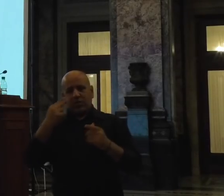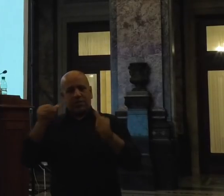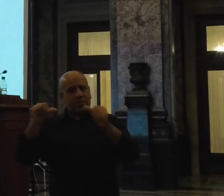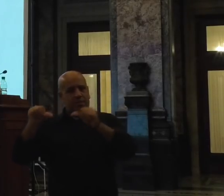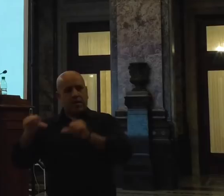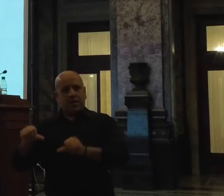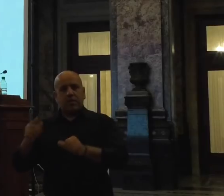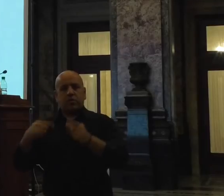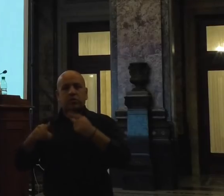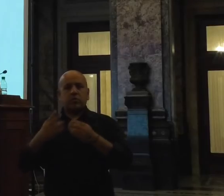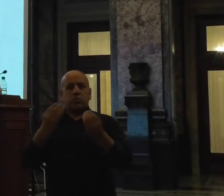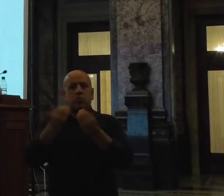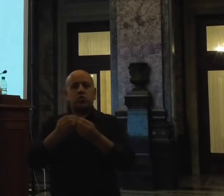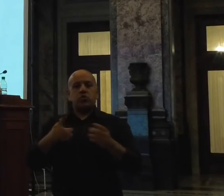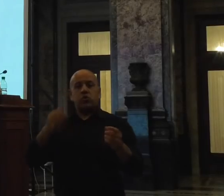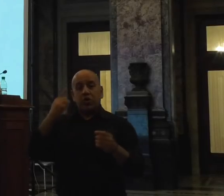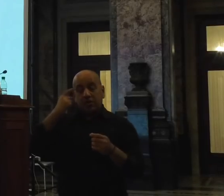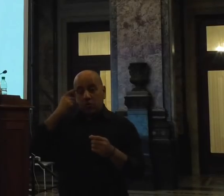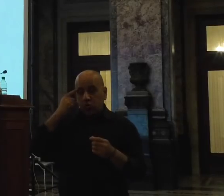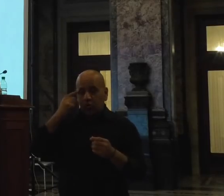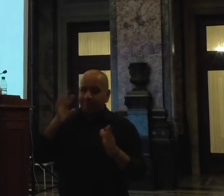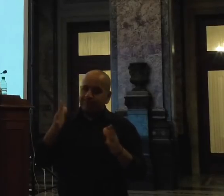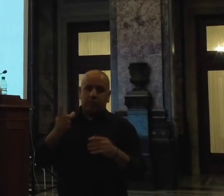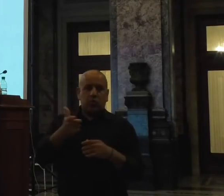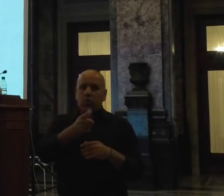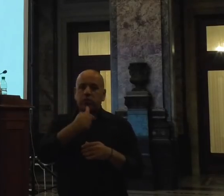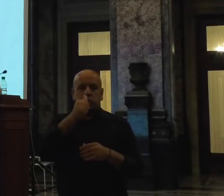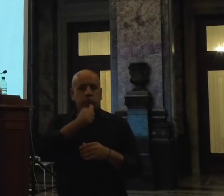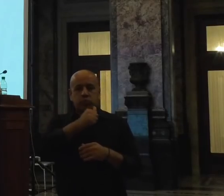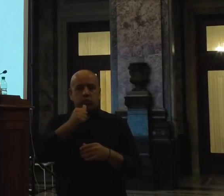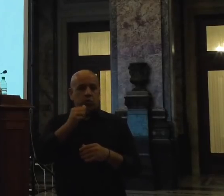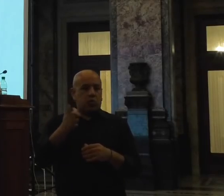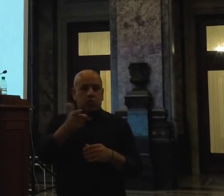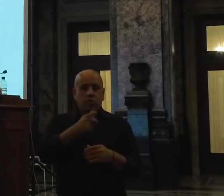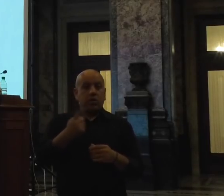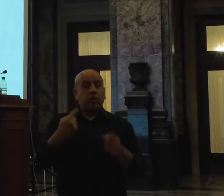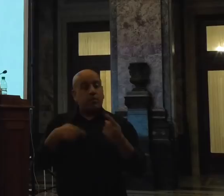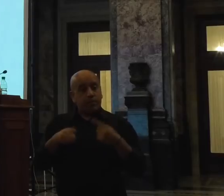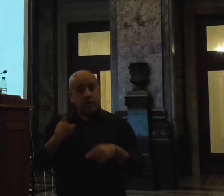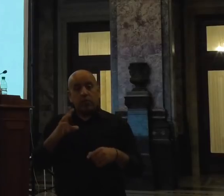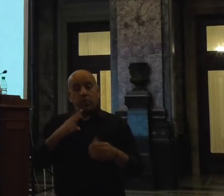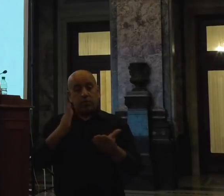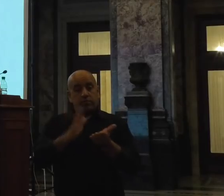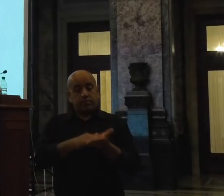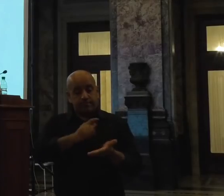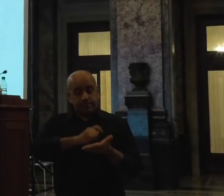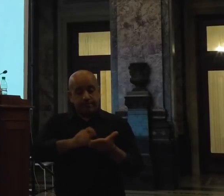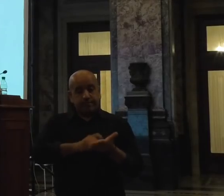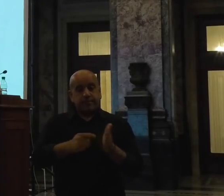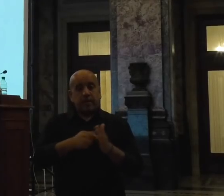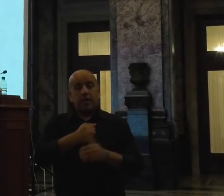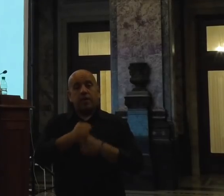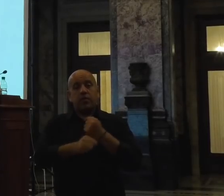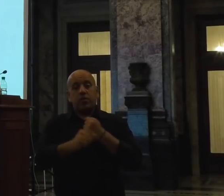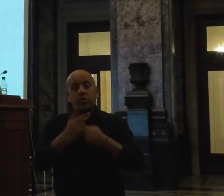Y muchos neurólogos siguen diciendo, no hay nada que hacer, vaya a casa. Sin embargo, había habido una publicación en el 2009